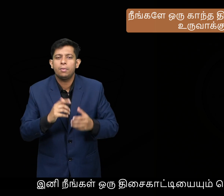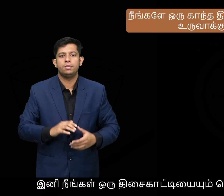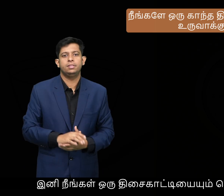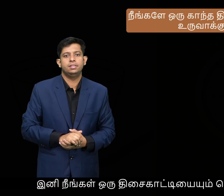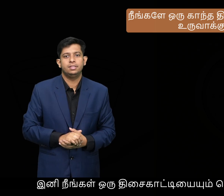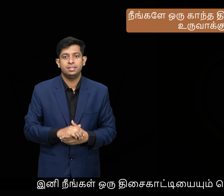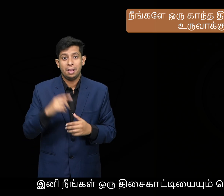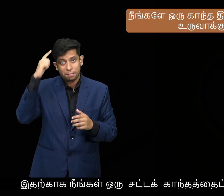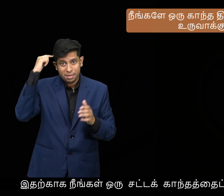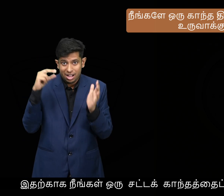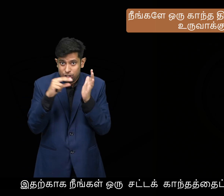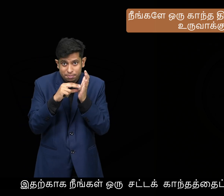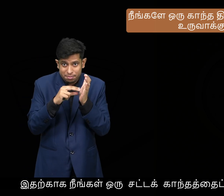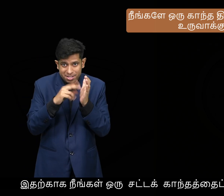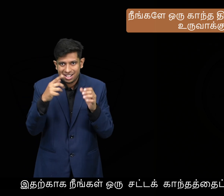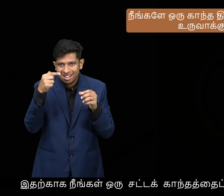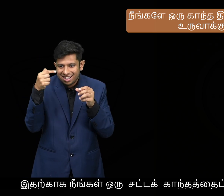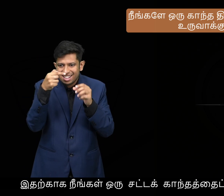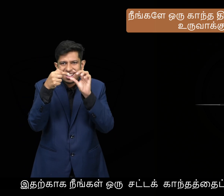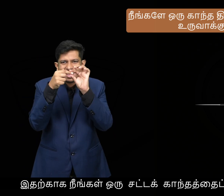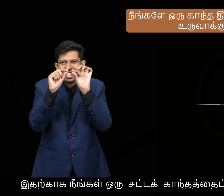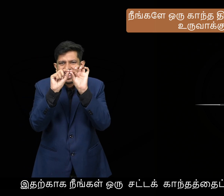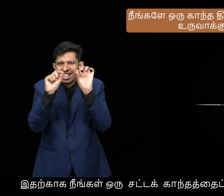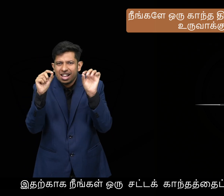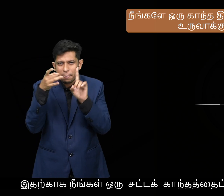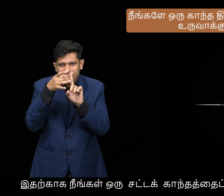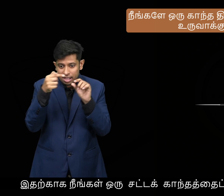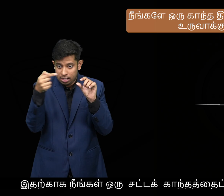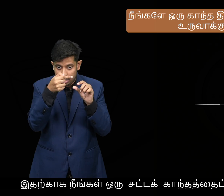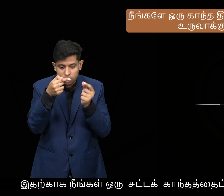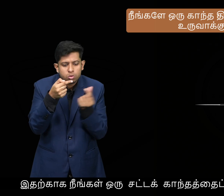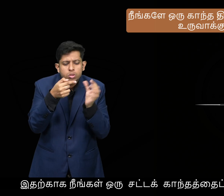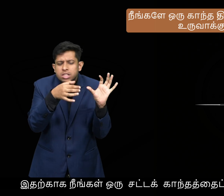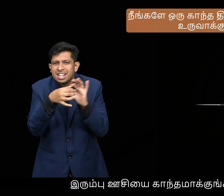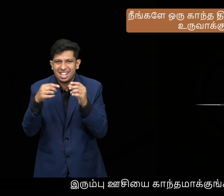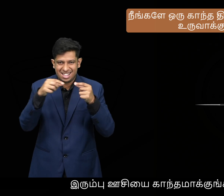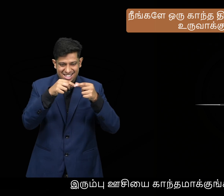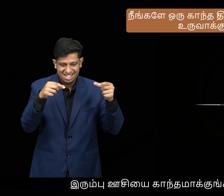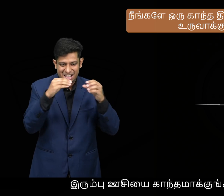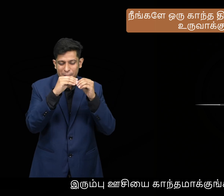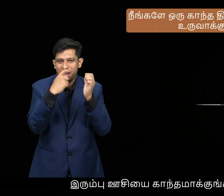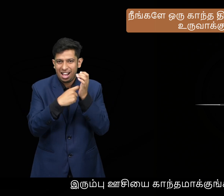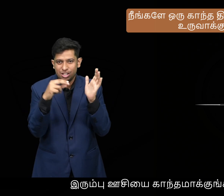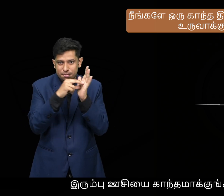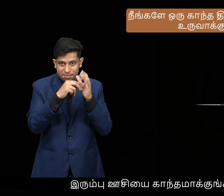இதற்காக நீங்கள் ஒரு சட்ட காந்தத்தை பயன்படுத்தி இரும்பு ஊசியை காந்தமாக்குங்கள்.